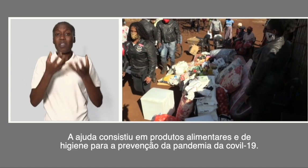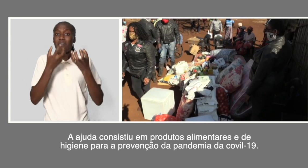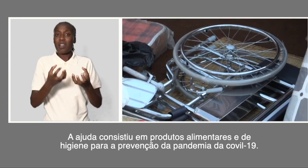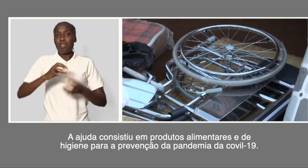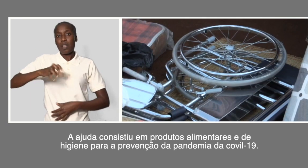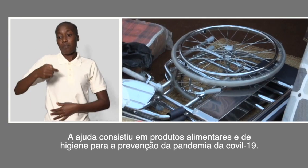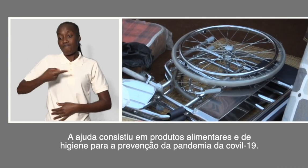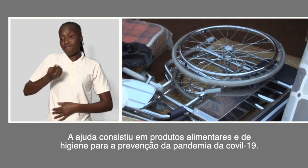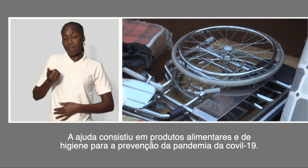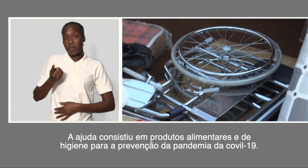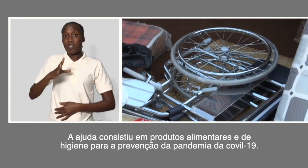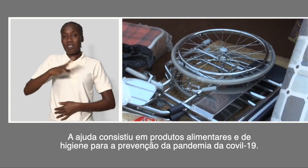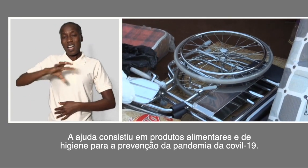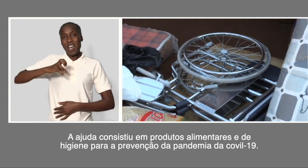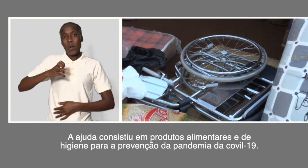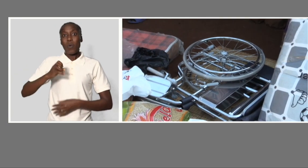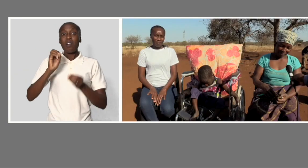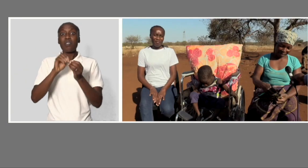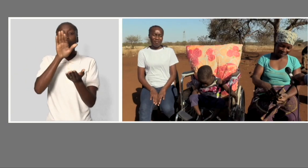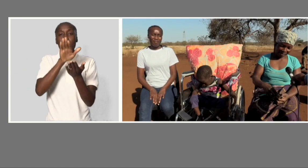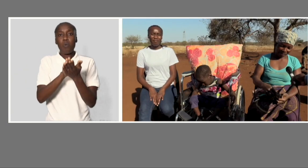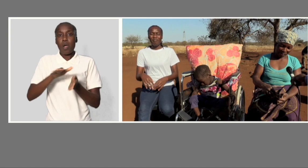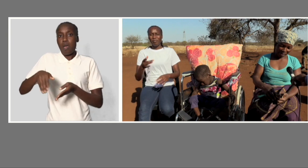prevenção da pandemia da Covid-19.